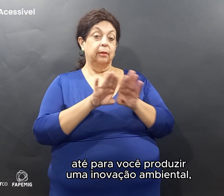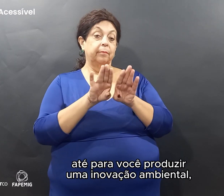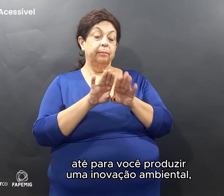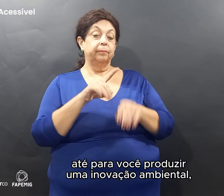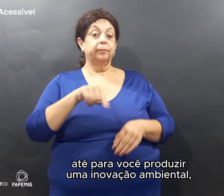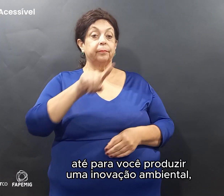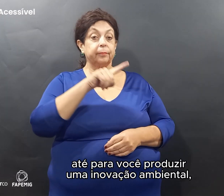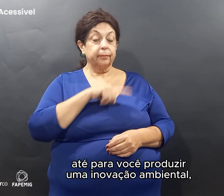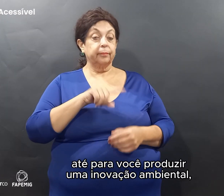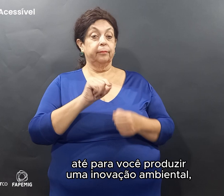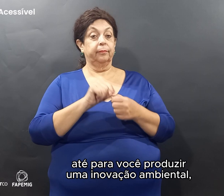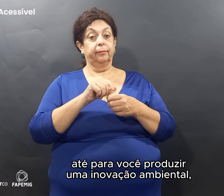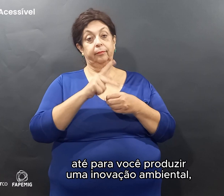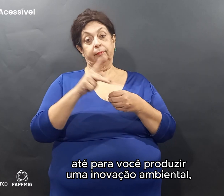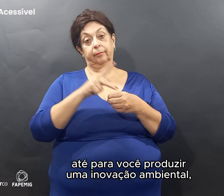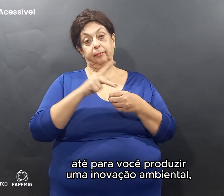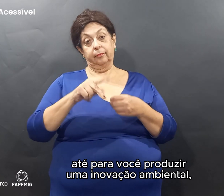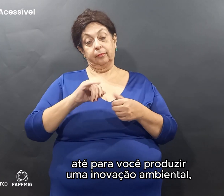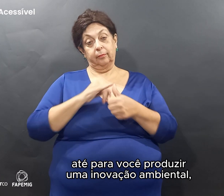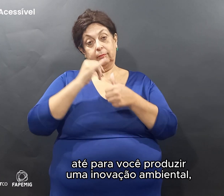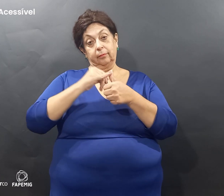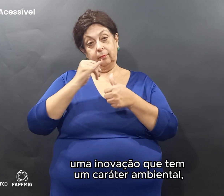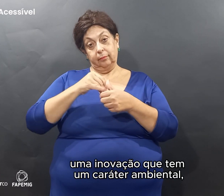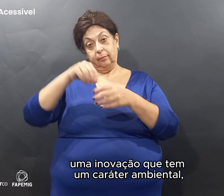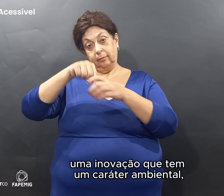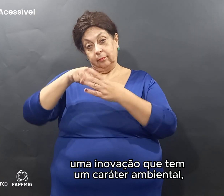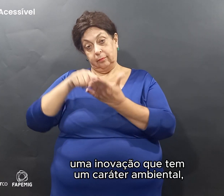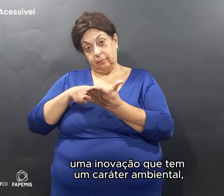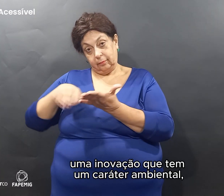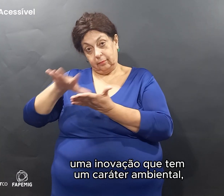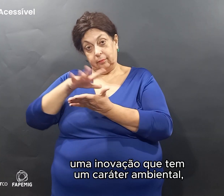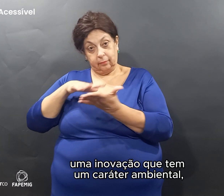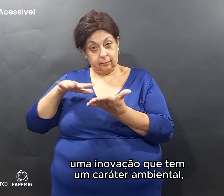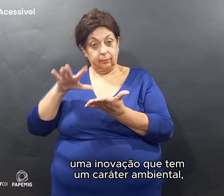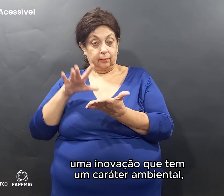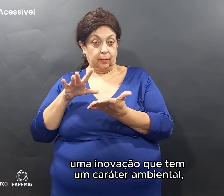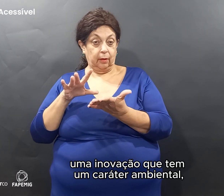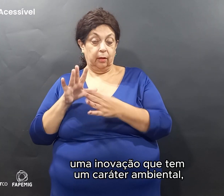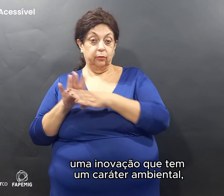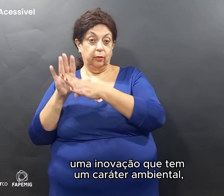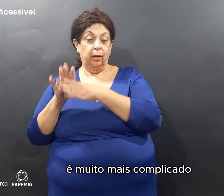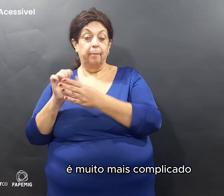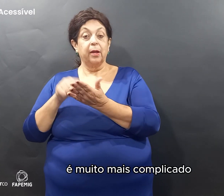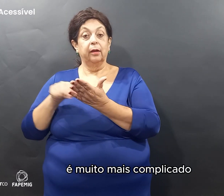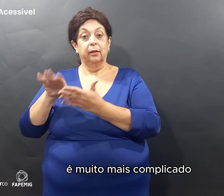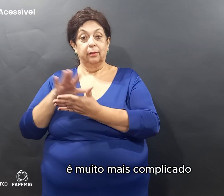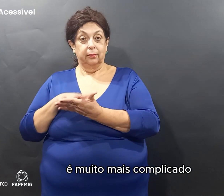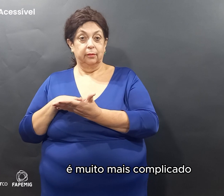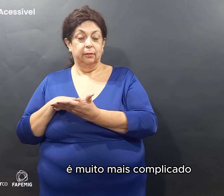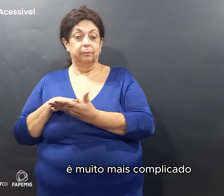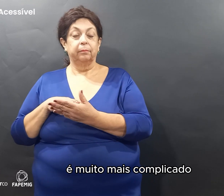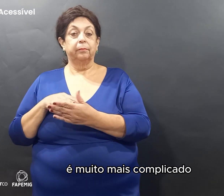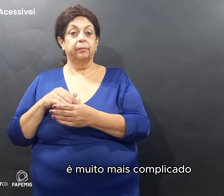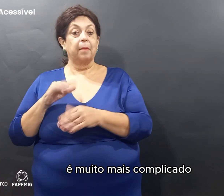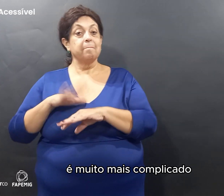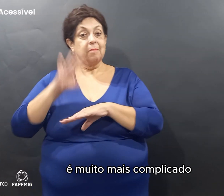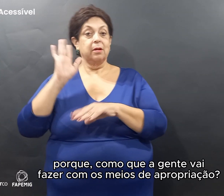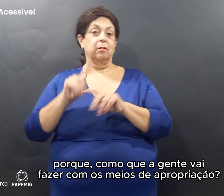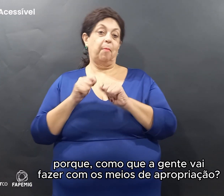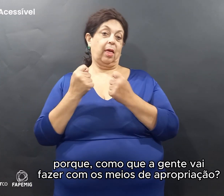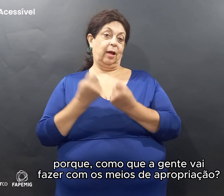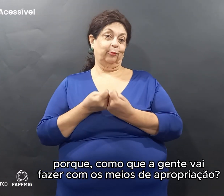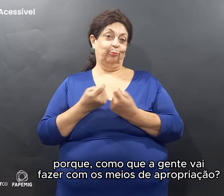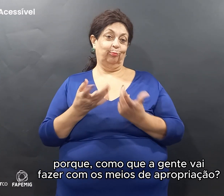você produzir uma inovação ambiental, né? Uma inovação que tem um caráter ambiental, é muito mais